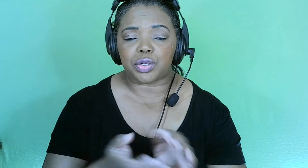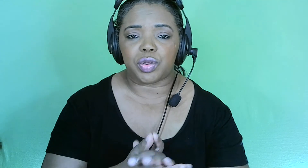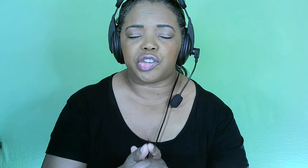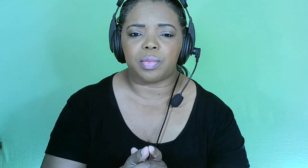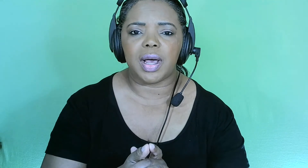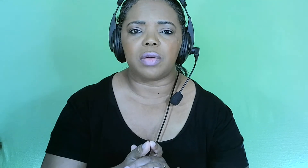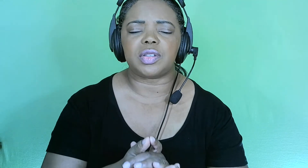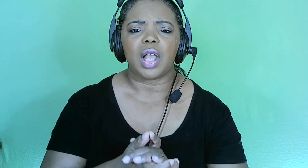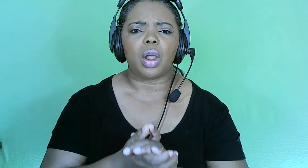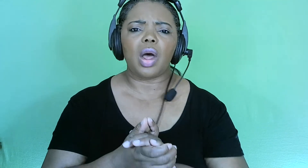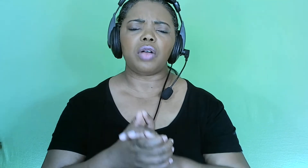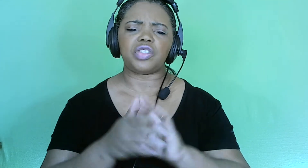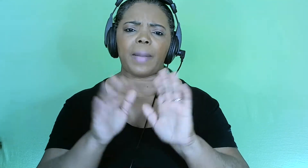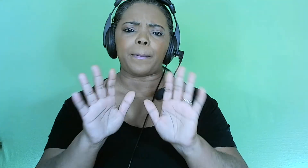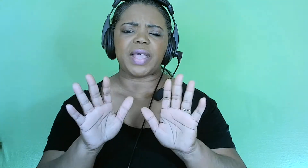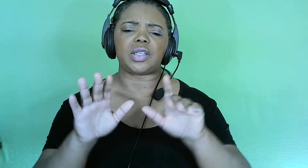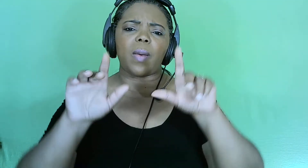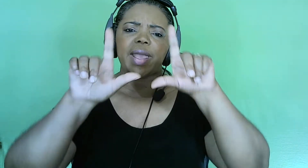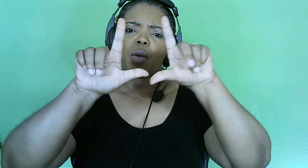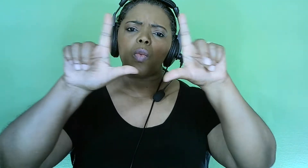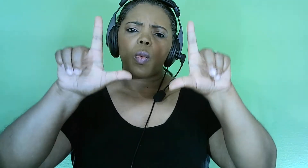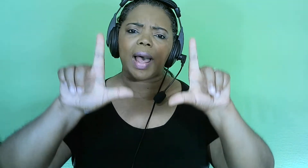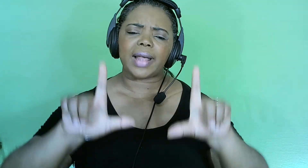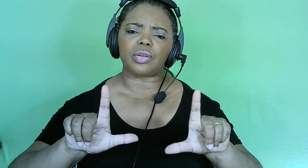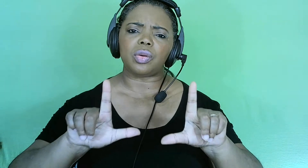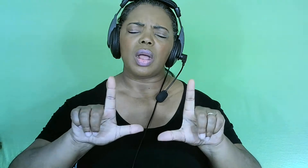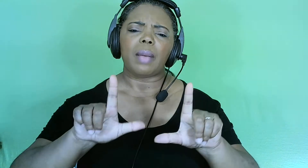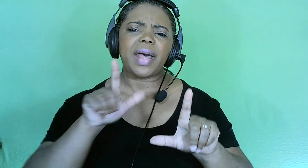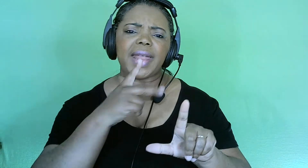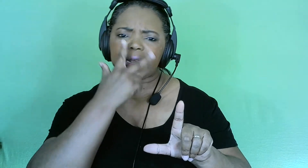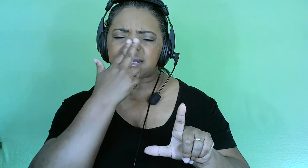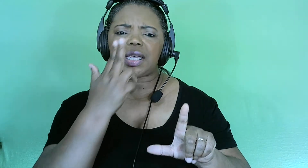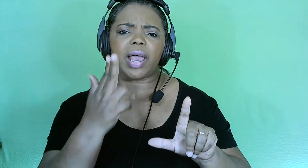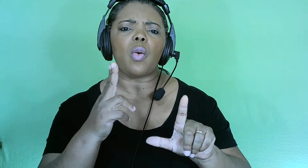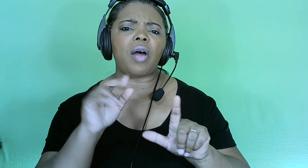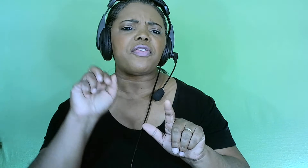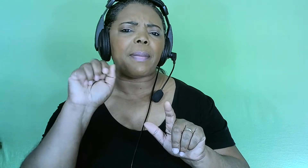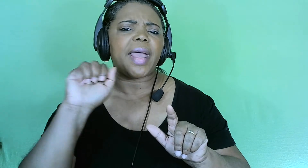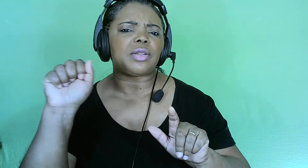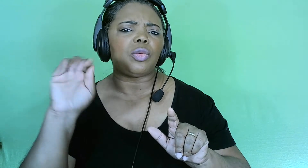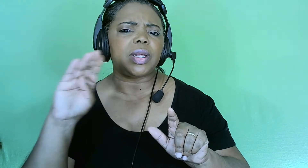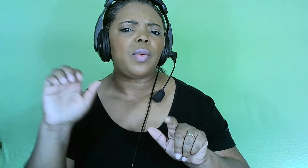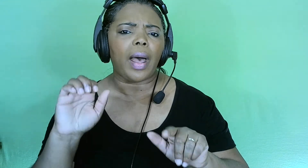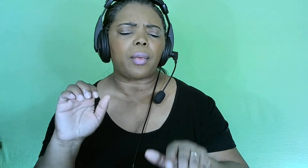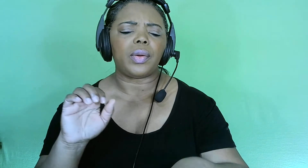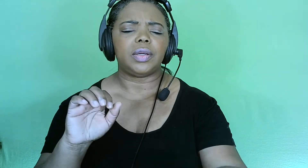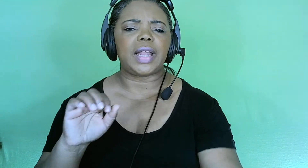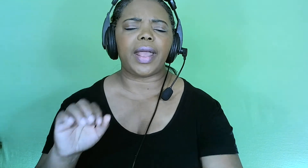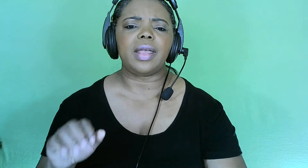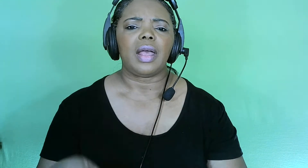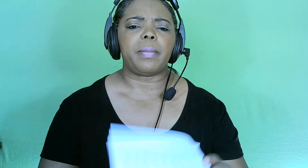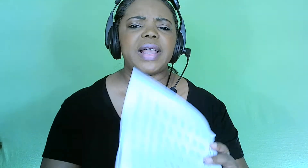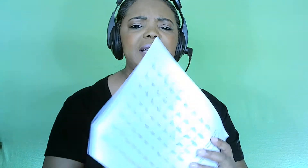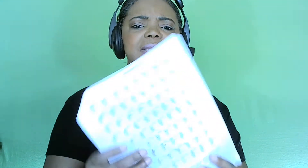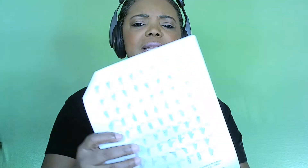configurações de mãos, logo já pensam, é um quadro, parece que é o alfabeto manual, né? Mas essa